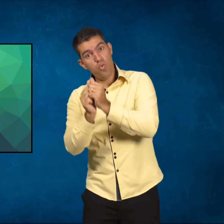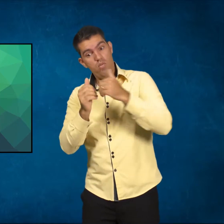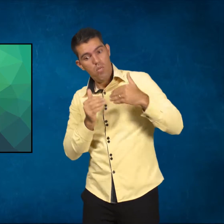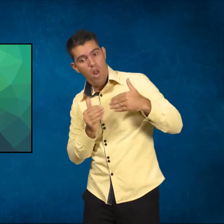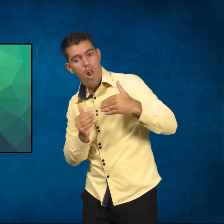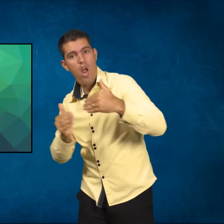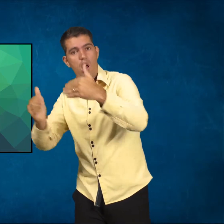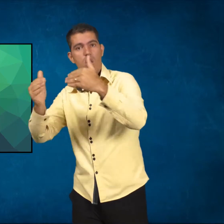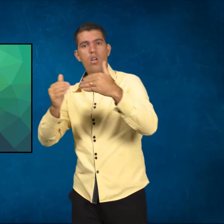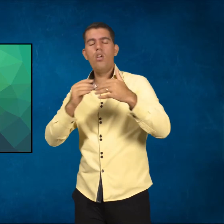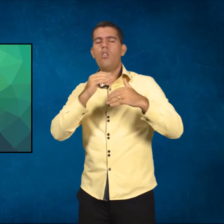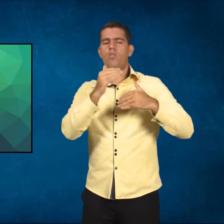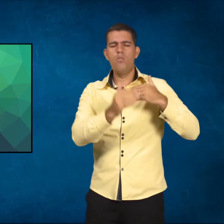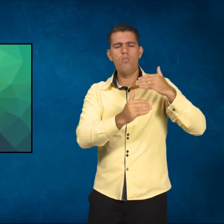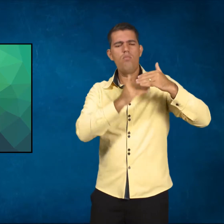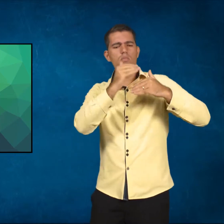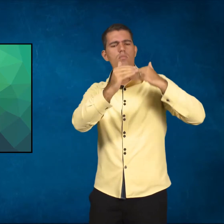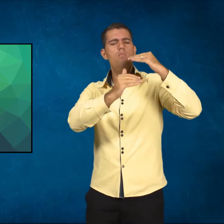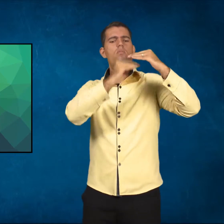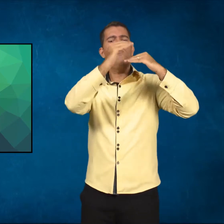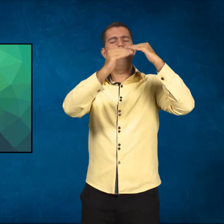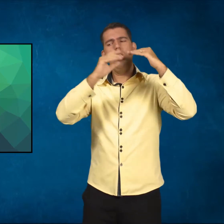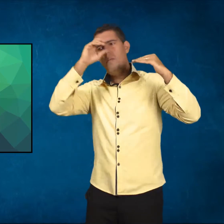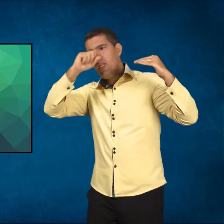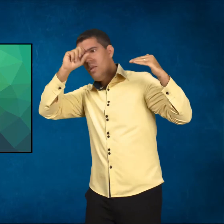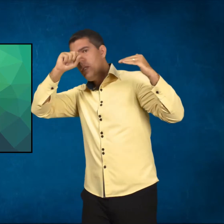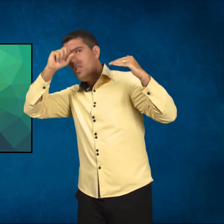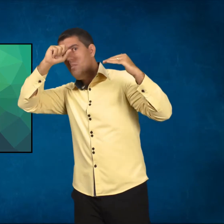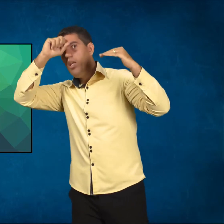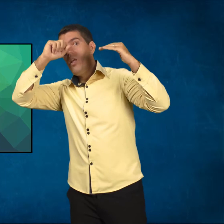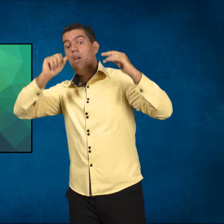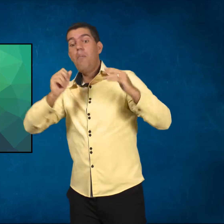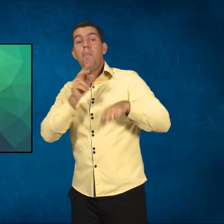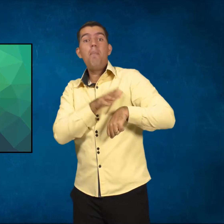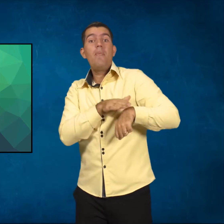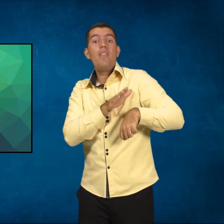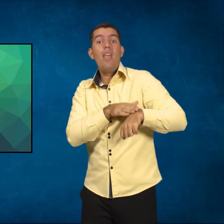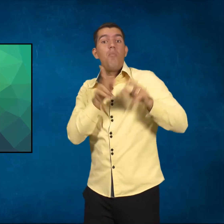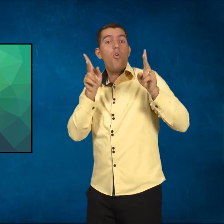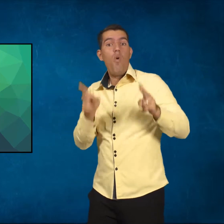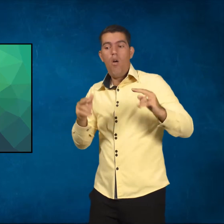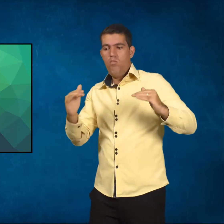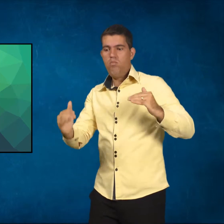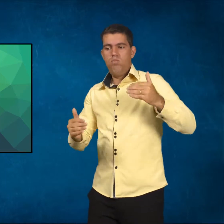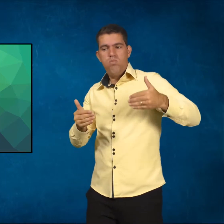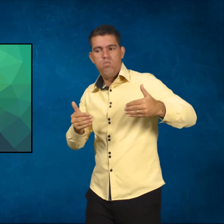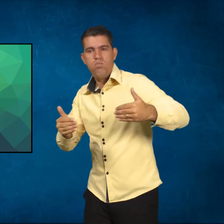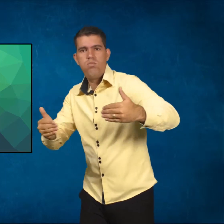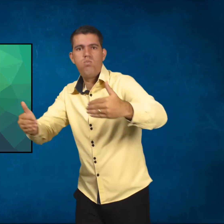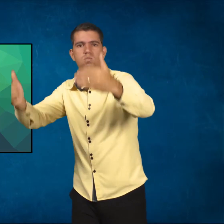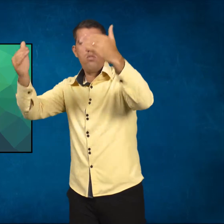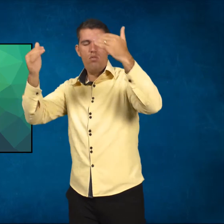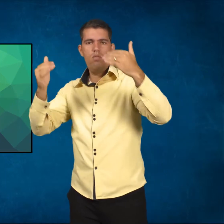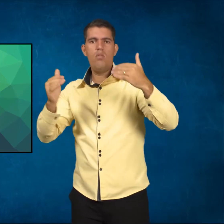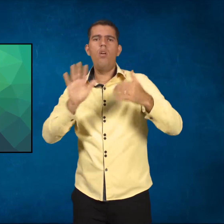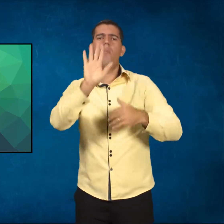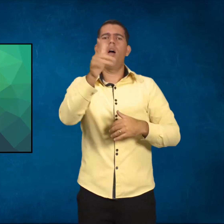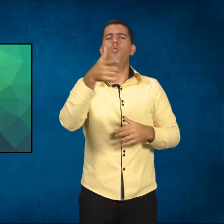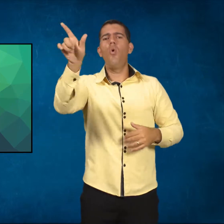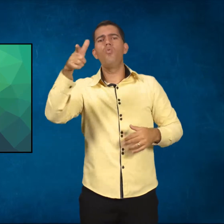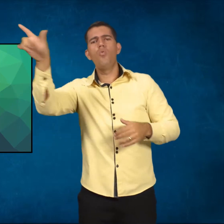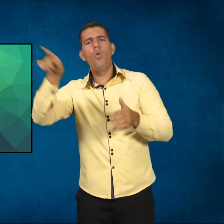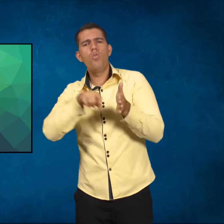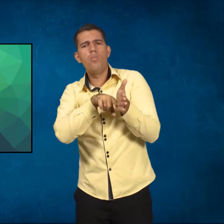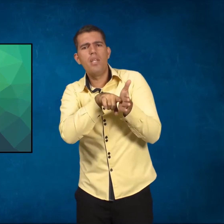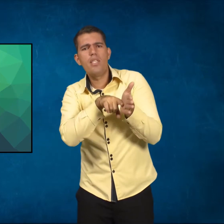o desenvolvimento e a aprendizagem se davam ao mesmo tempo. E outros pesquisadores acreditavam que